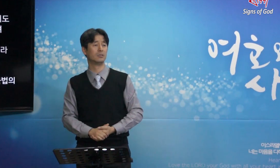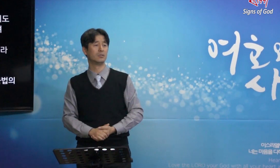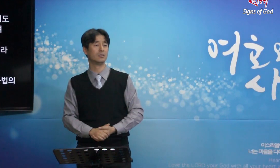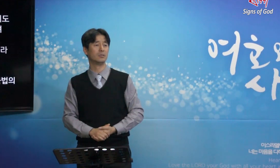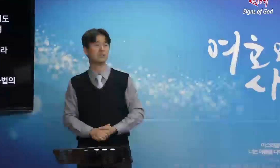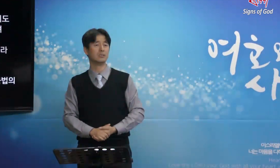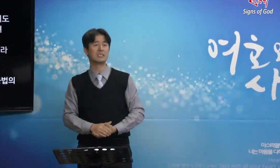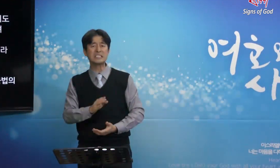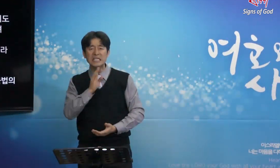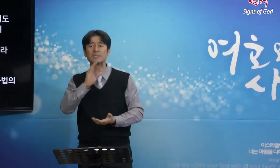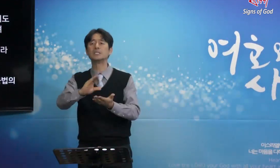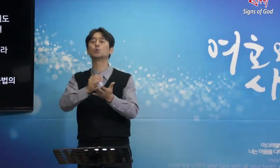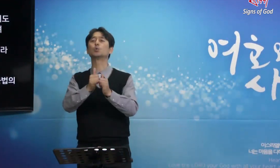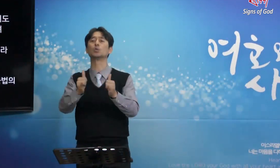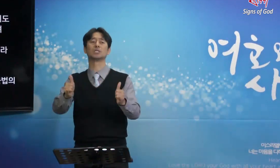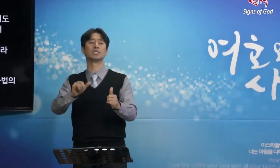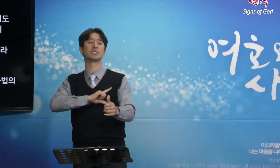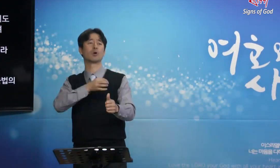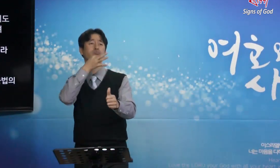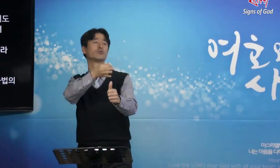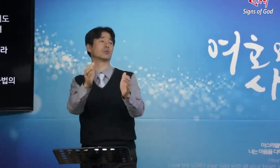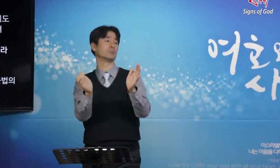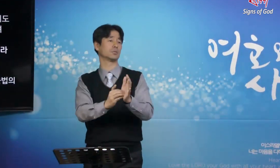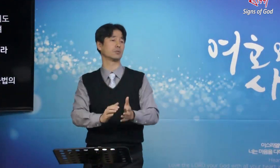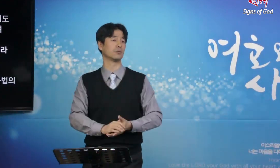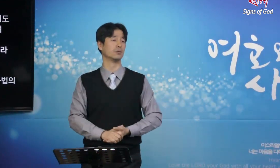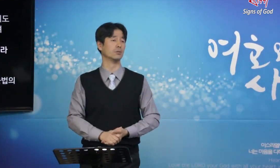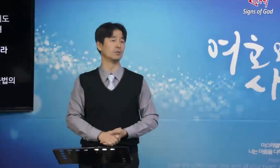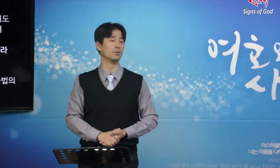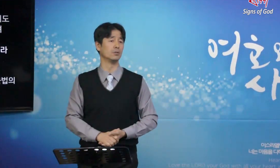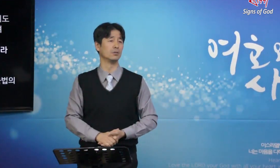있습니다. 참 그리스도인,